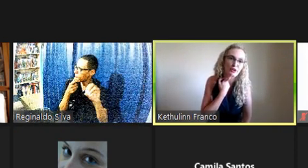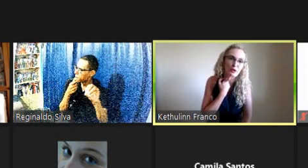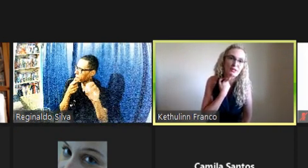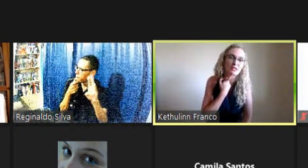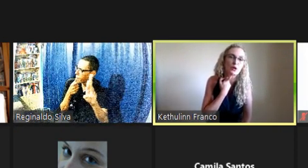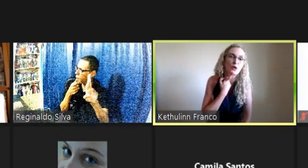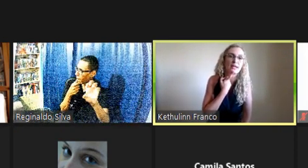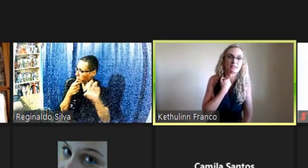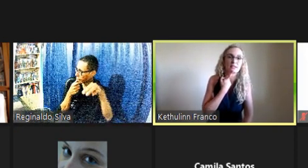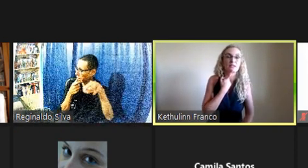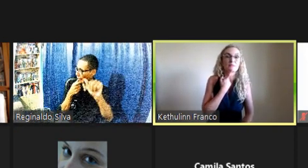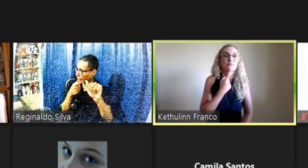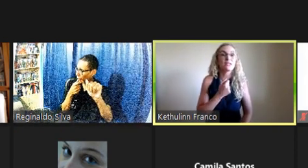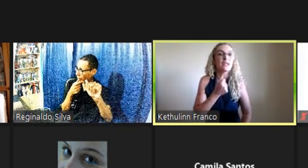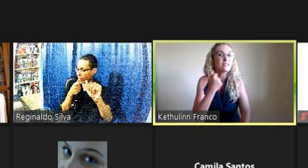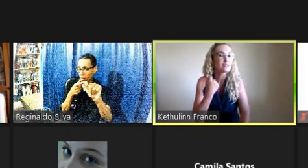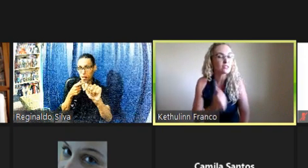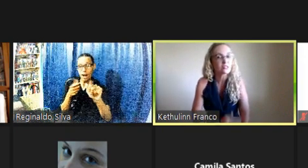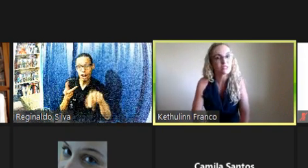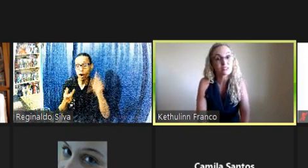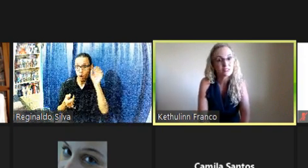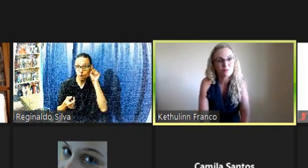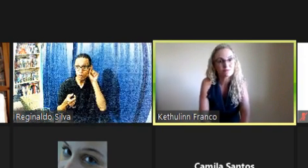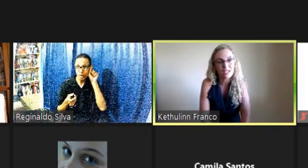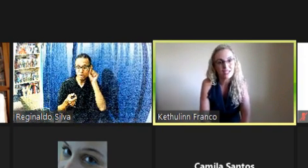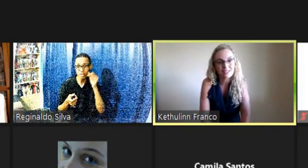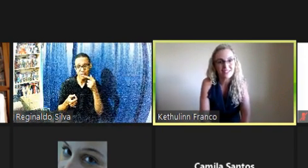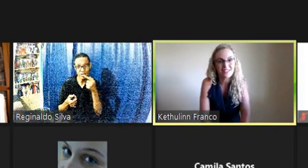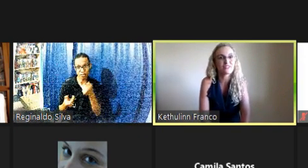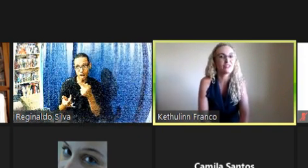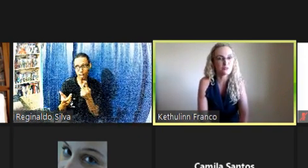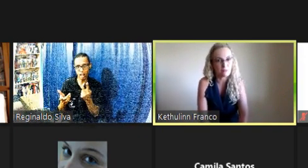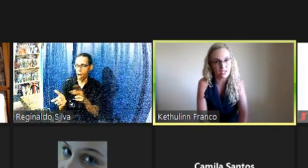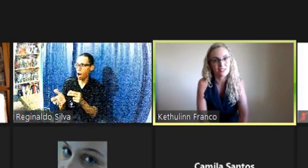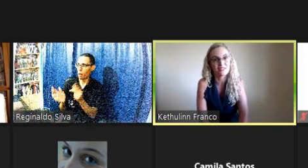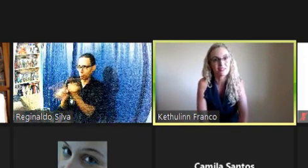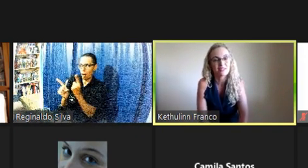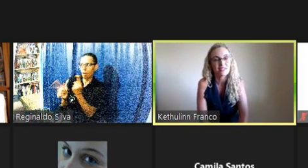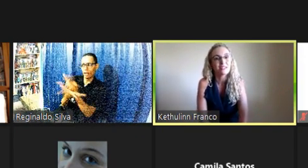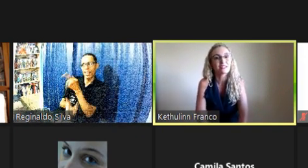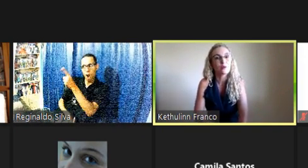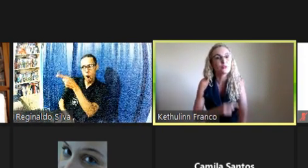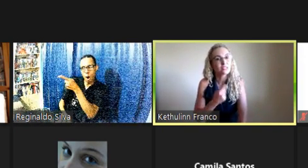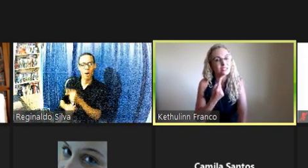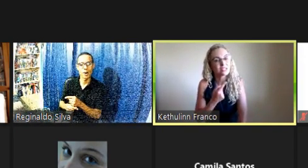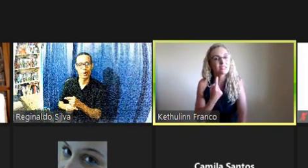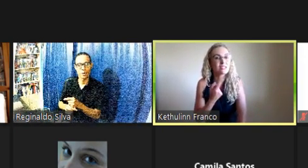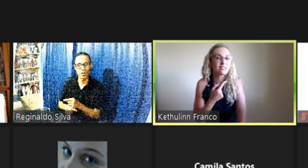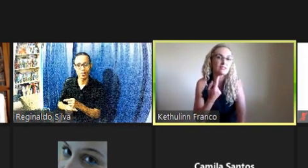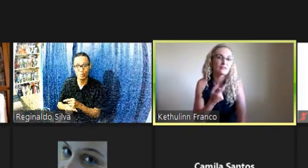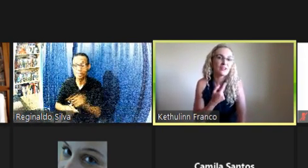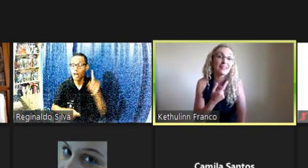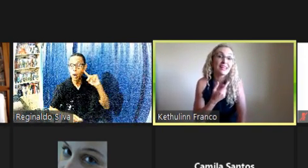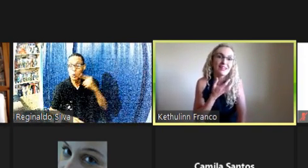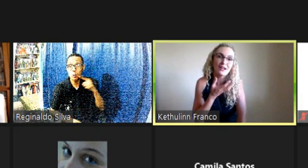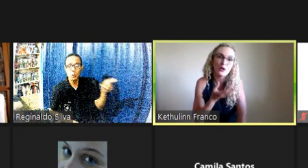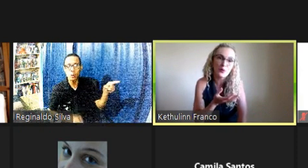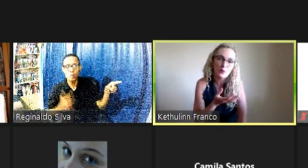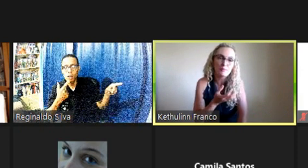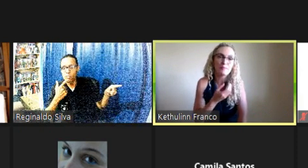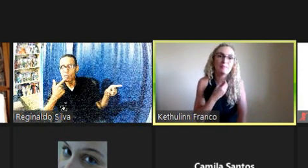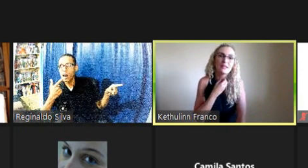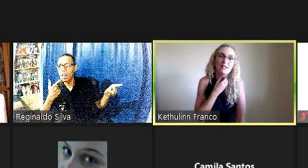forma correta. Eles muitas vezes não têm esse feedback. Então, muitas vezes eles